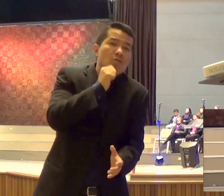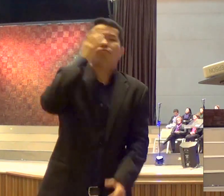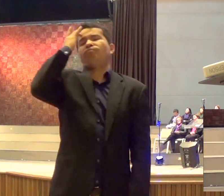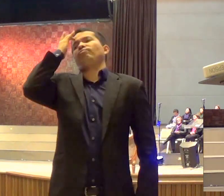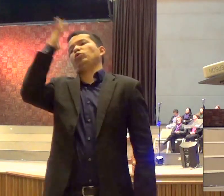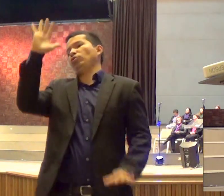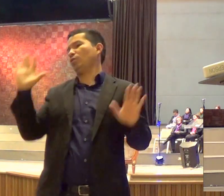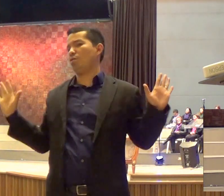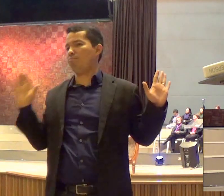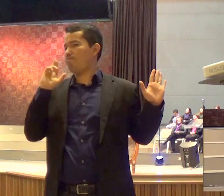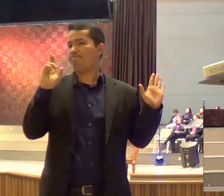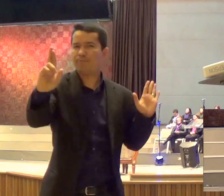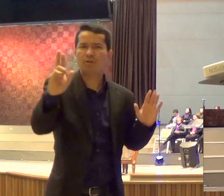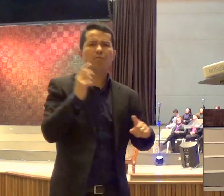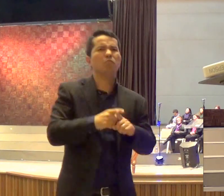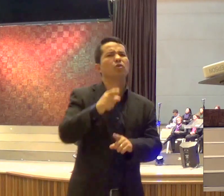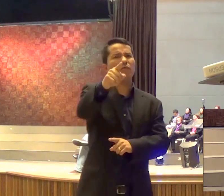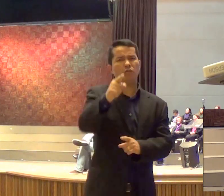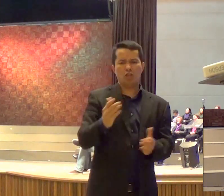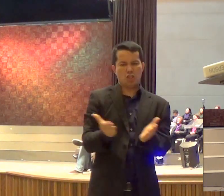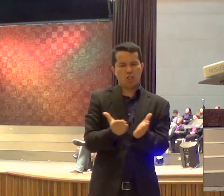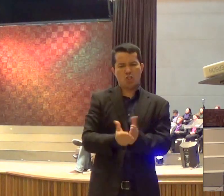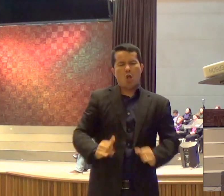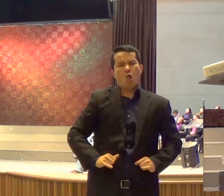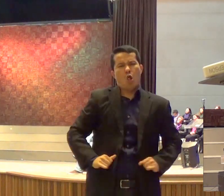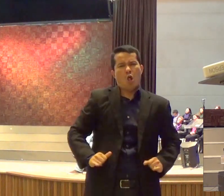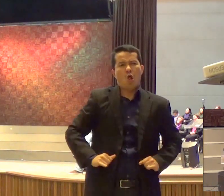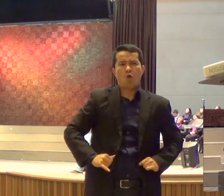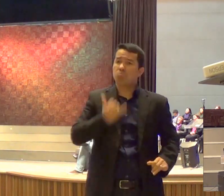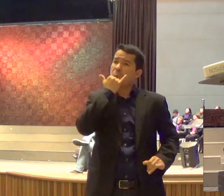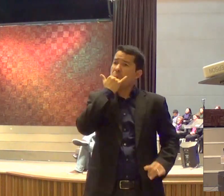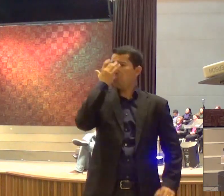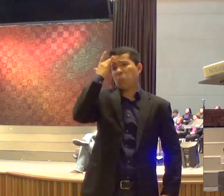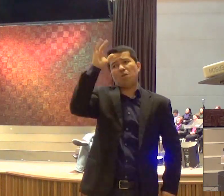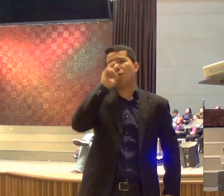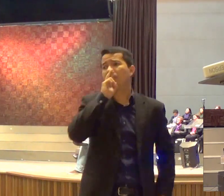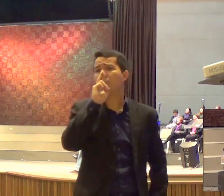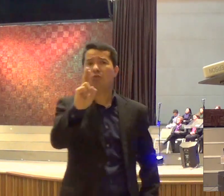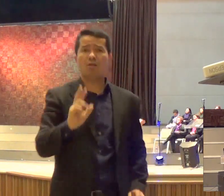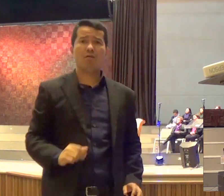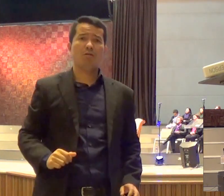abriu porque o justo sofre eu não tenho todas essas respostas